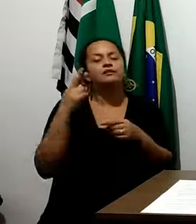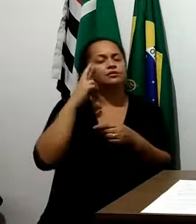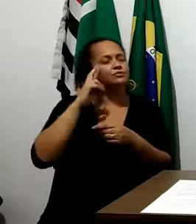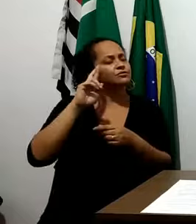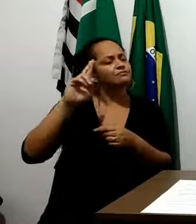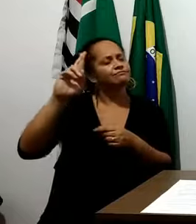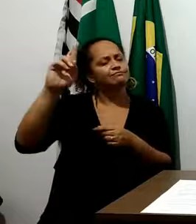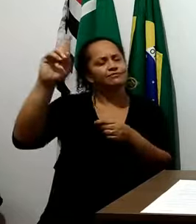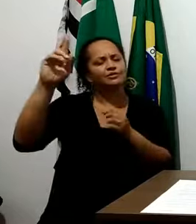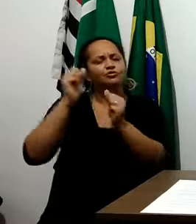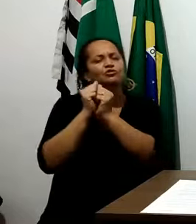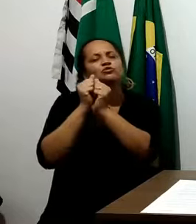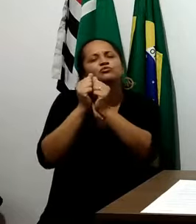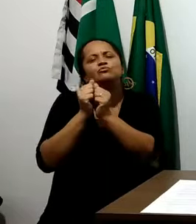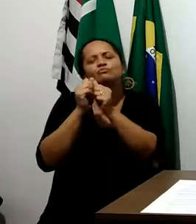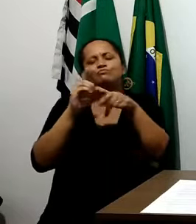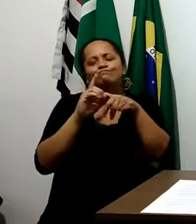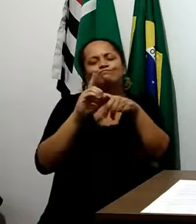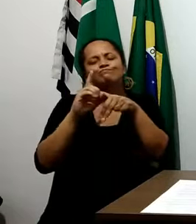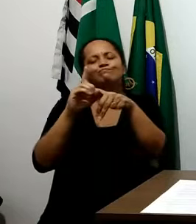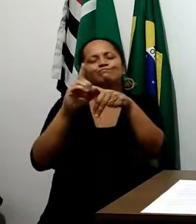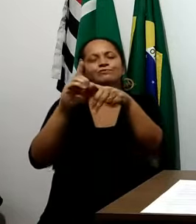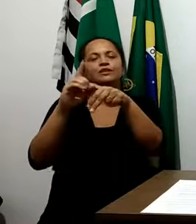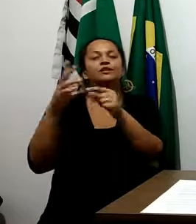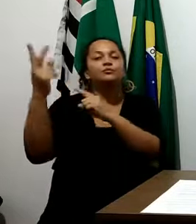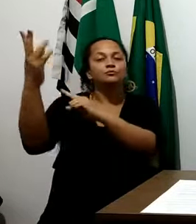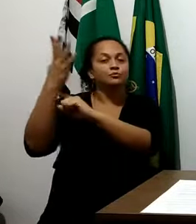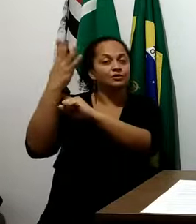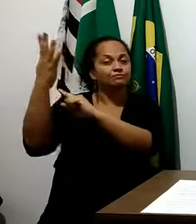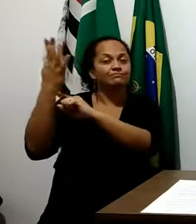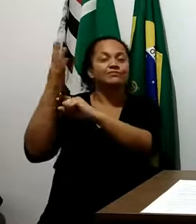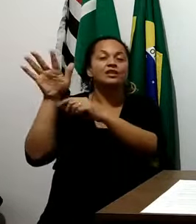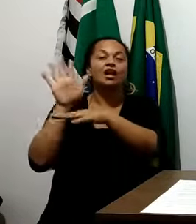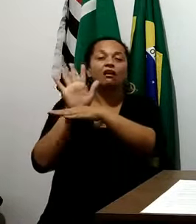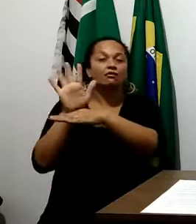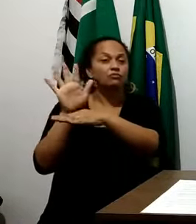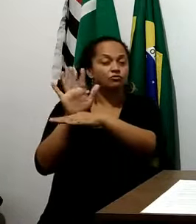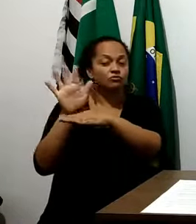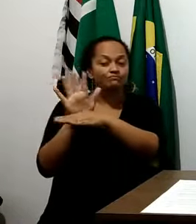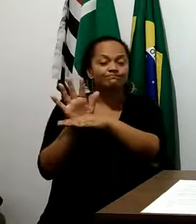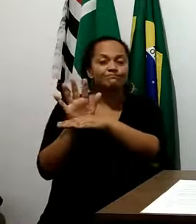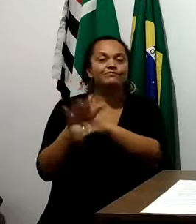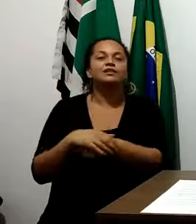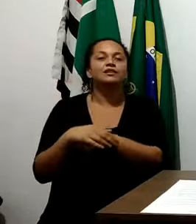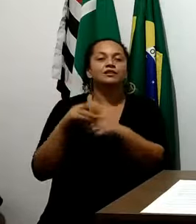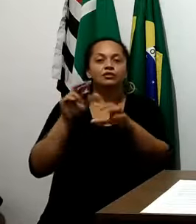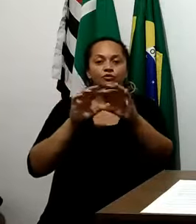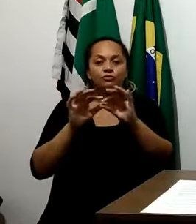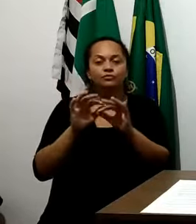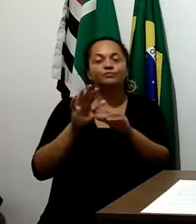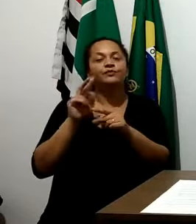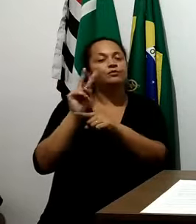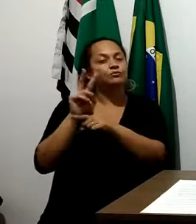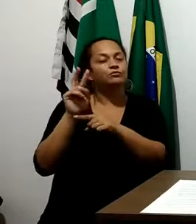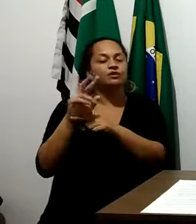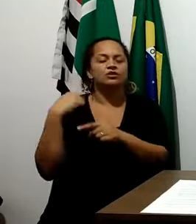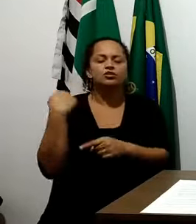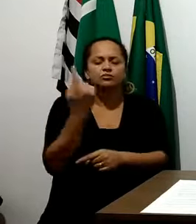todo este dia, nos protegendo, nos livrando, cuidando de nós, cuidando das nossas mentes, dos